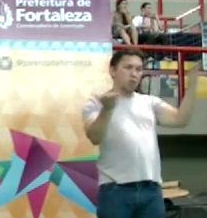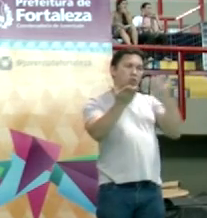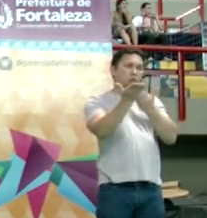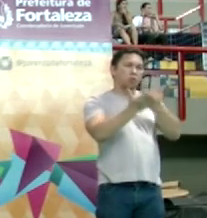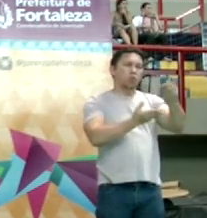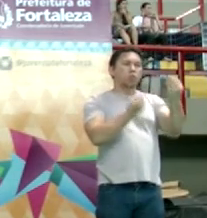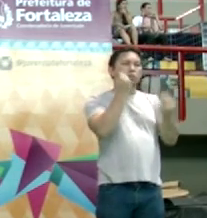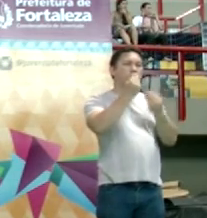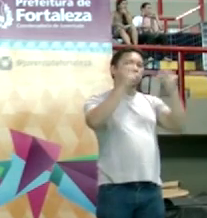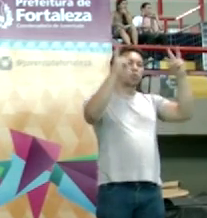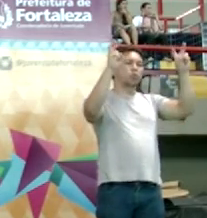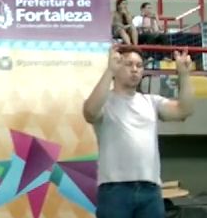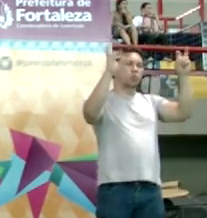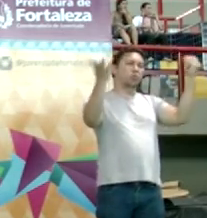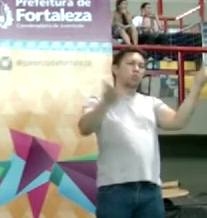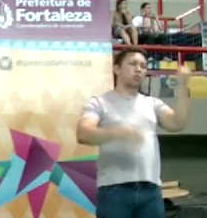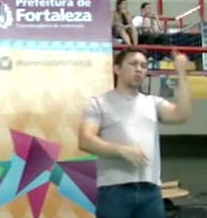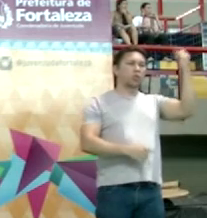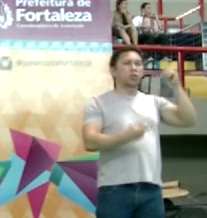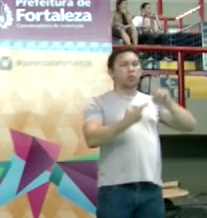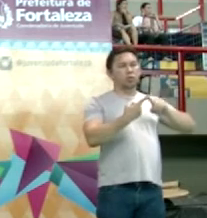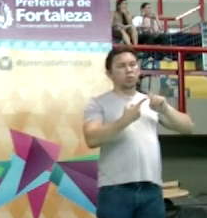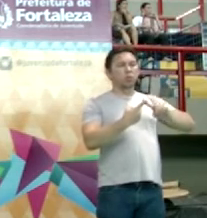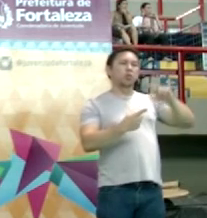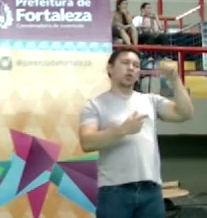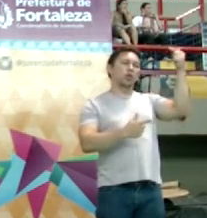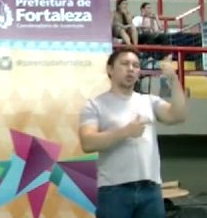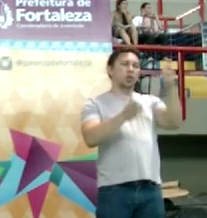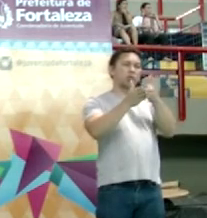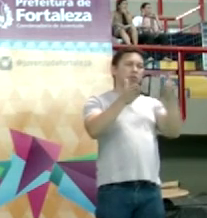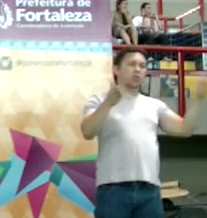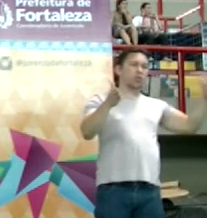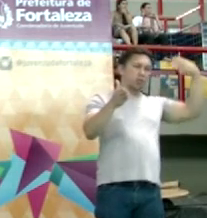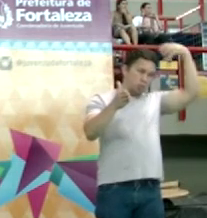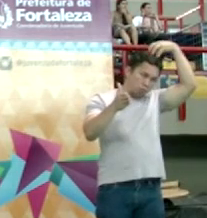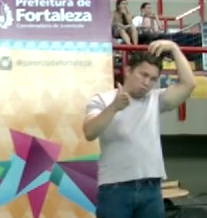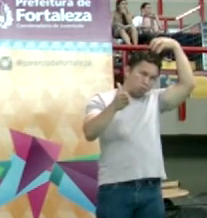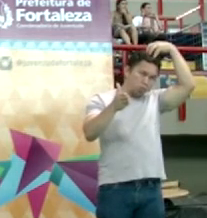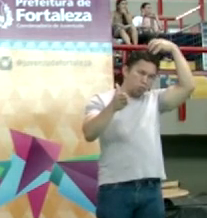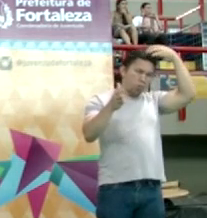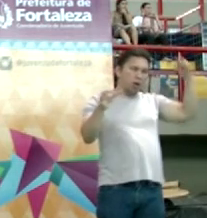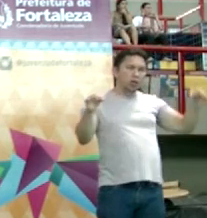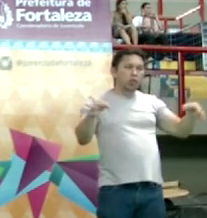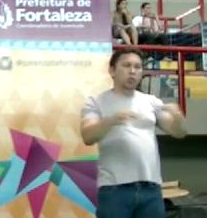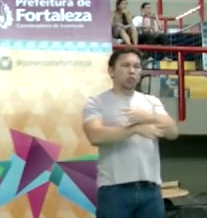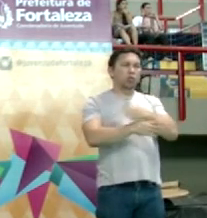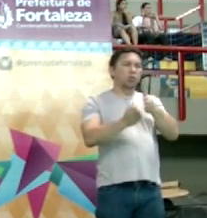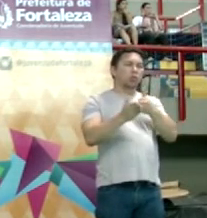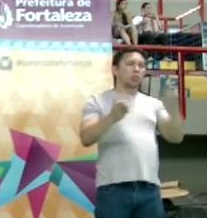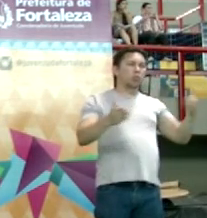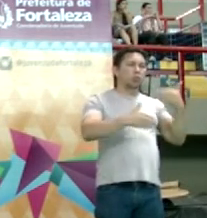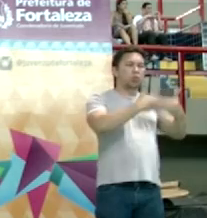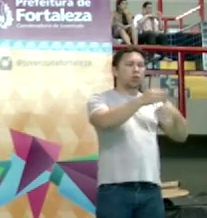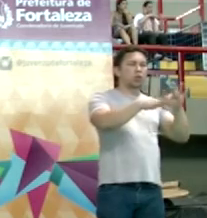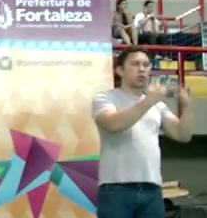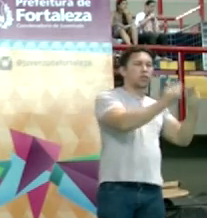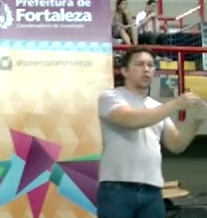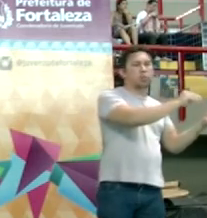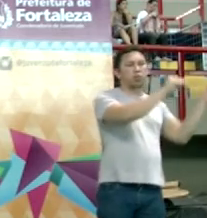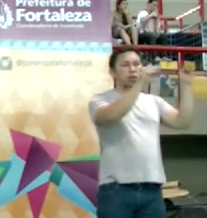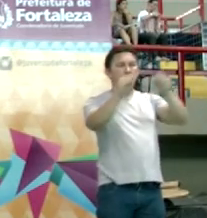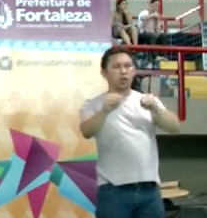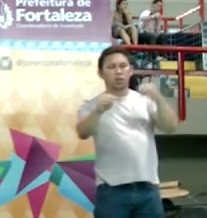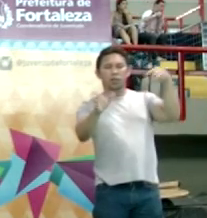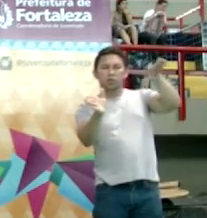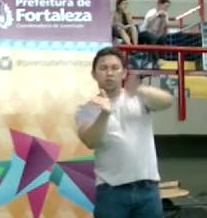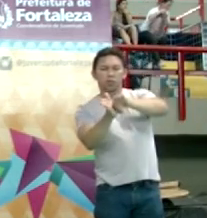gente vai conversar sobre um tema interessantíssimo, que é o segundo reinado, tá? Para a gente concluir esse processo de império. Tá